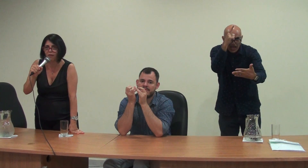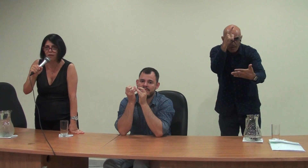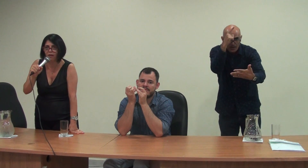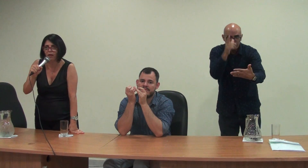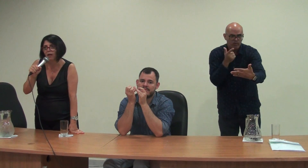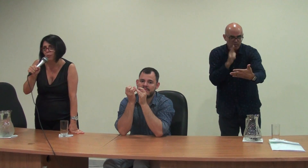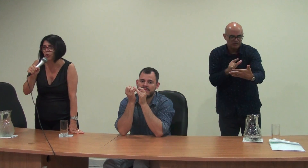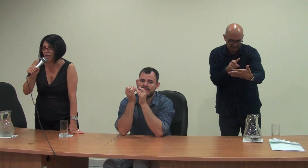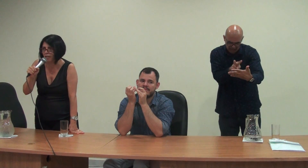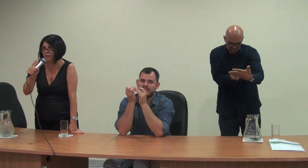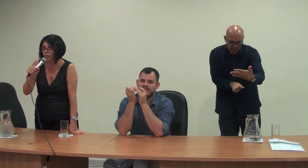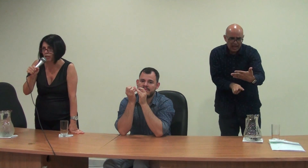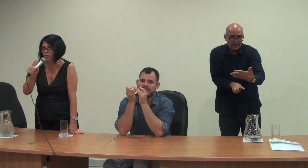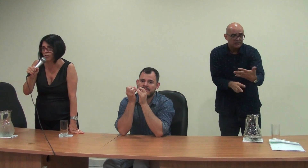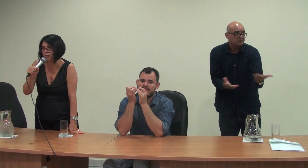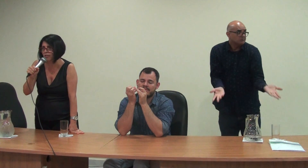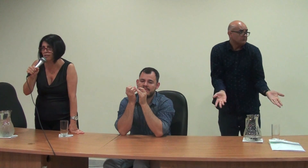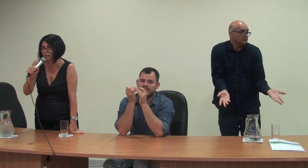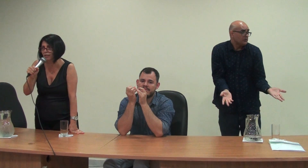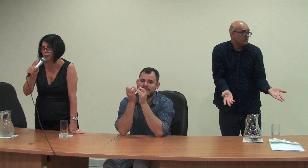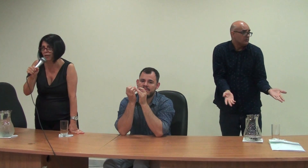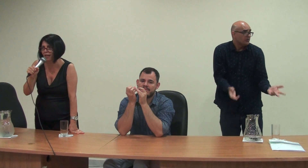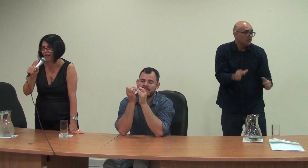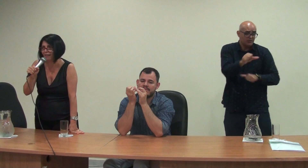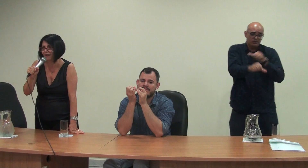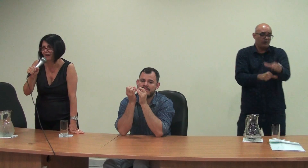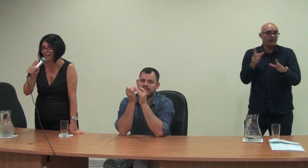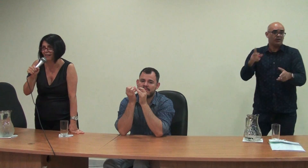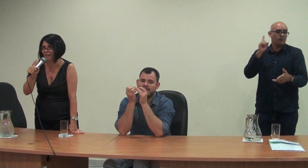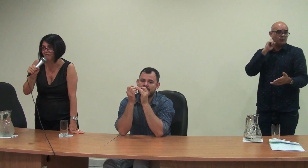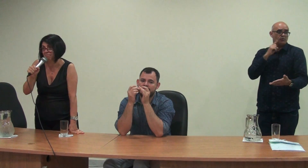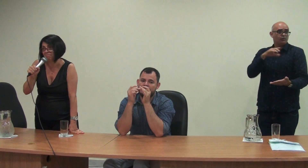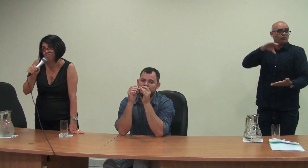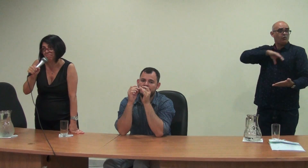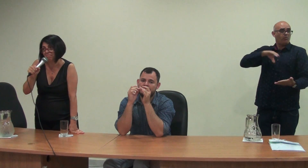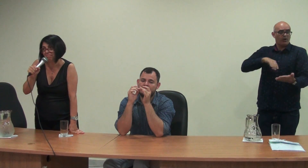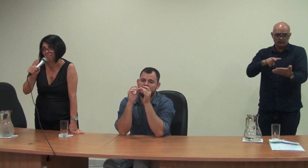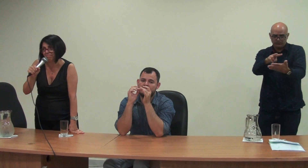alemão? Porque esse é o texto que vocês estão dando para ele.